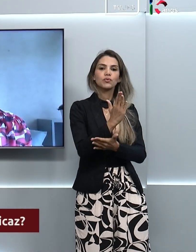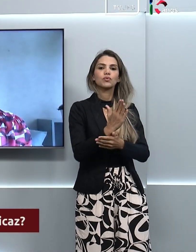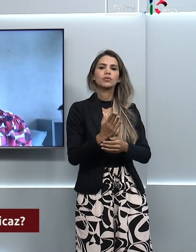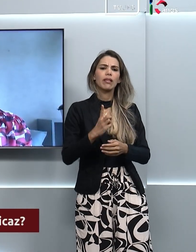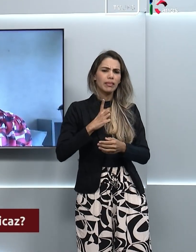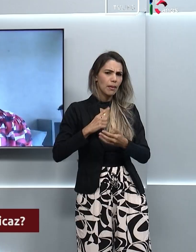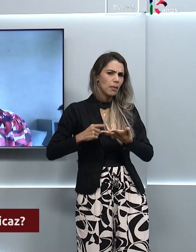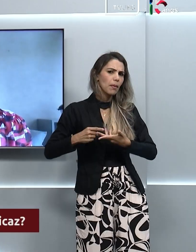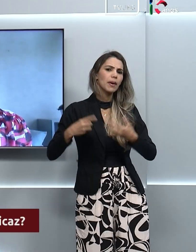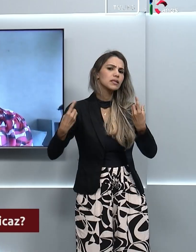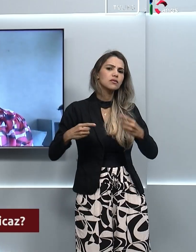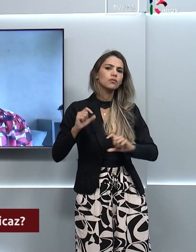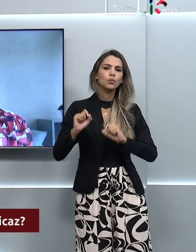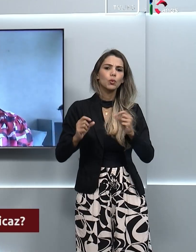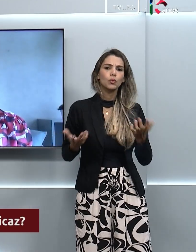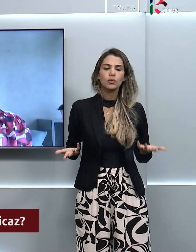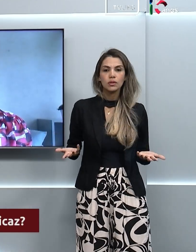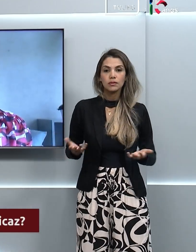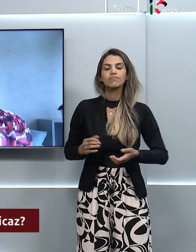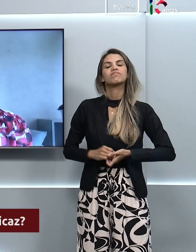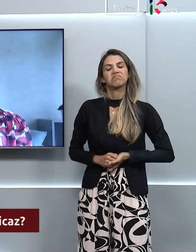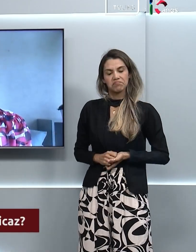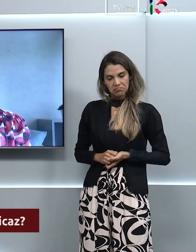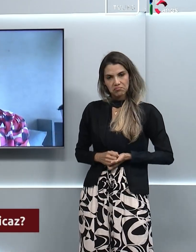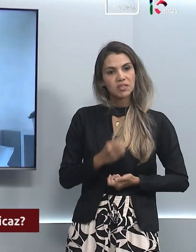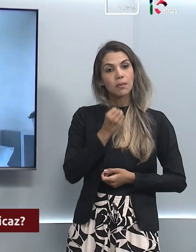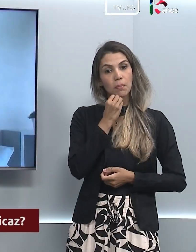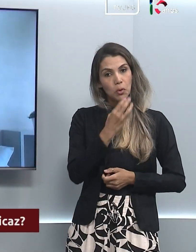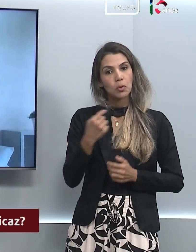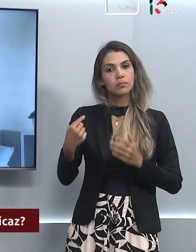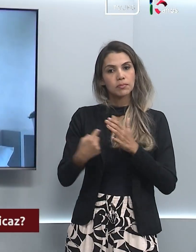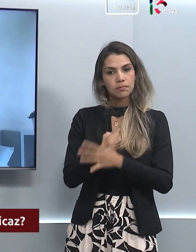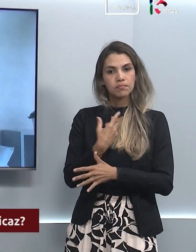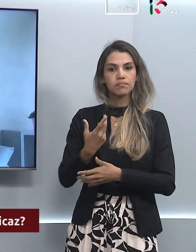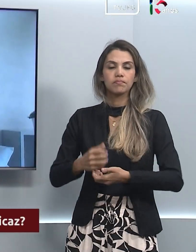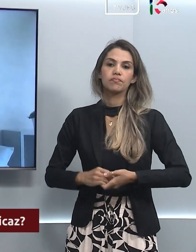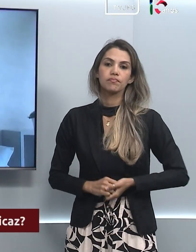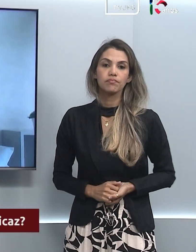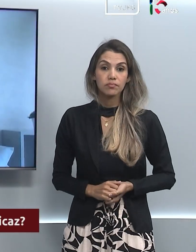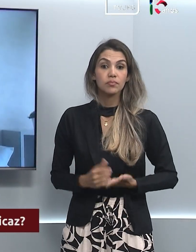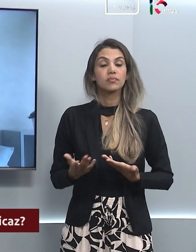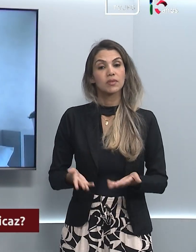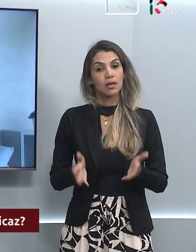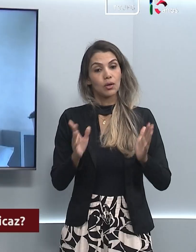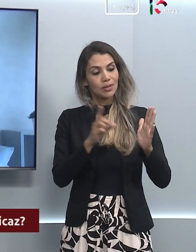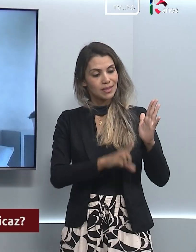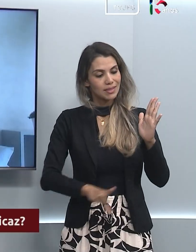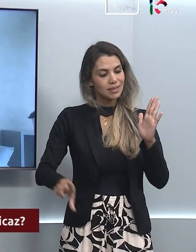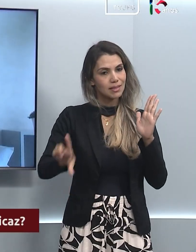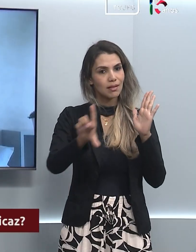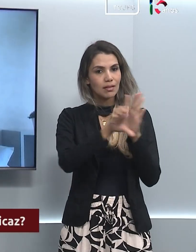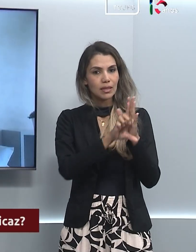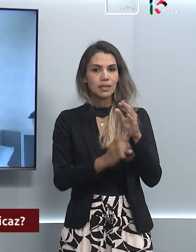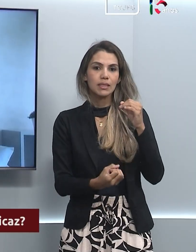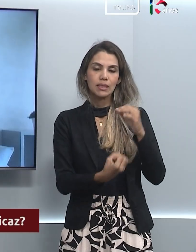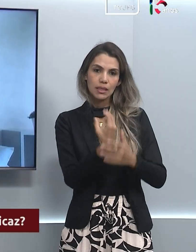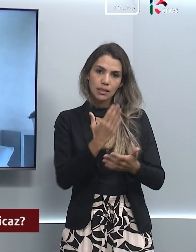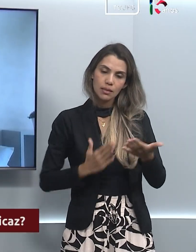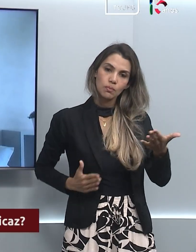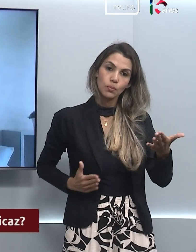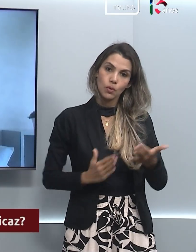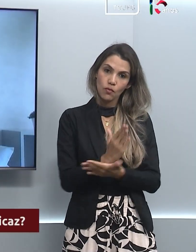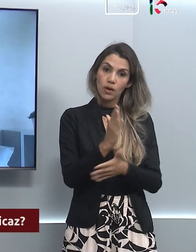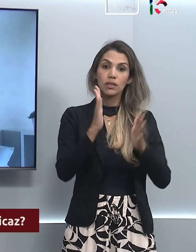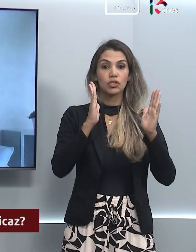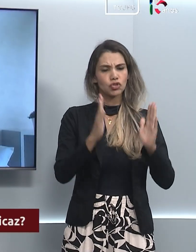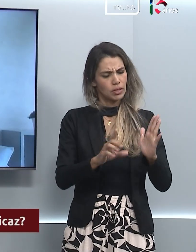país? Isso, importante pergunta. Nós temos, então, a implementação dessa lei, por mais que ela